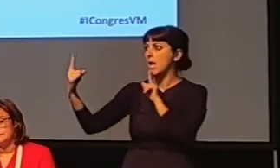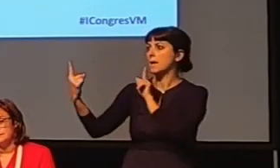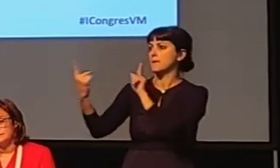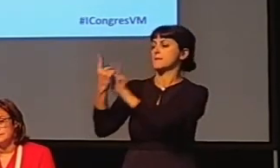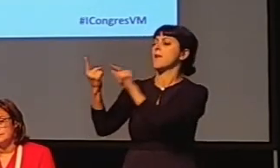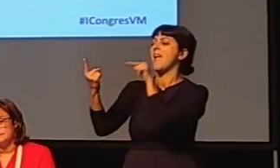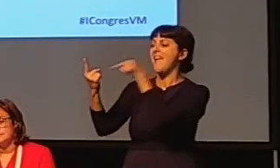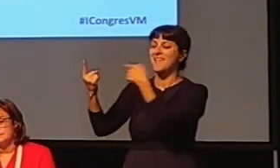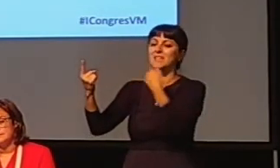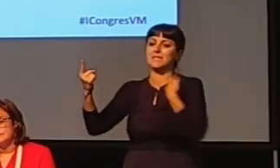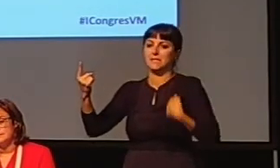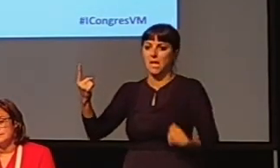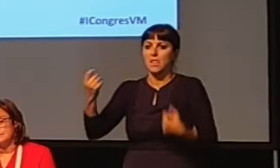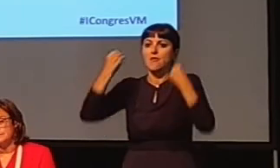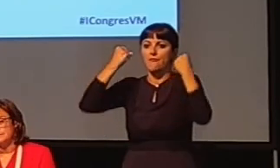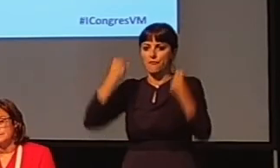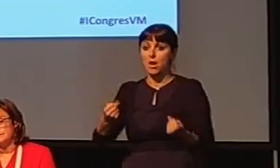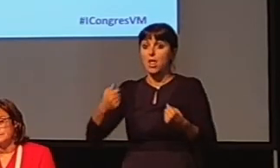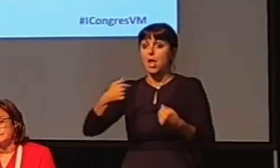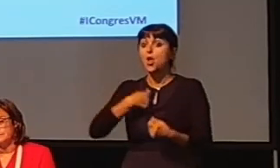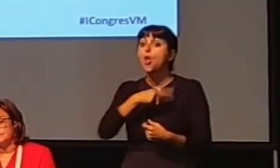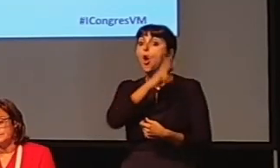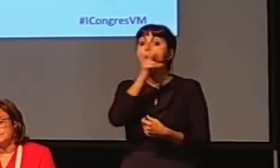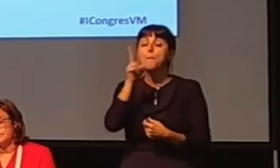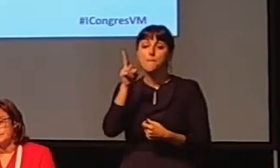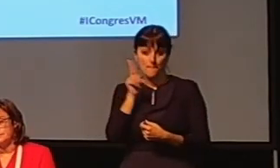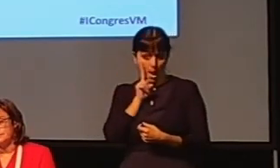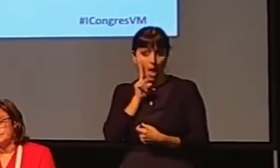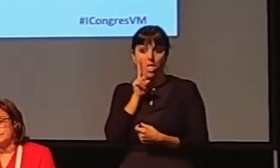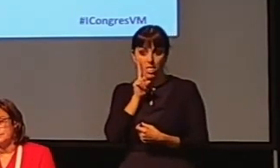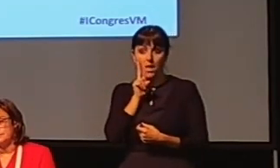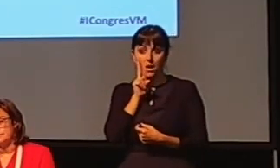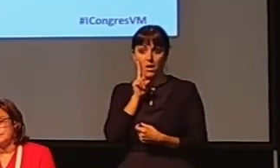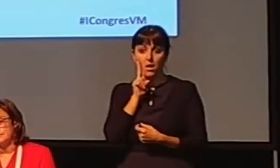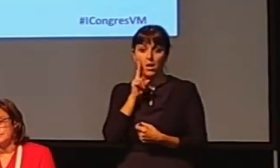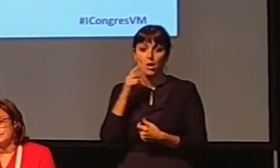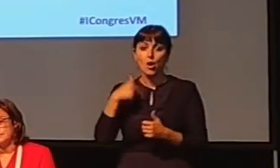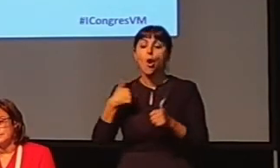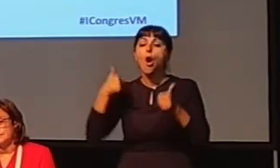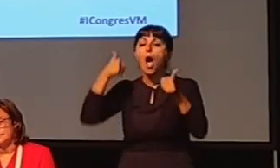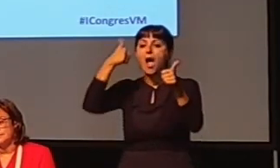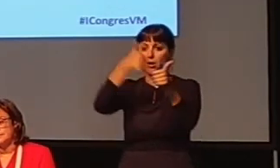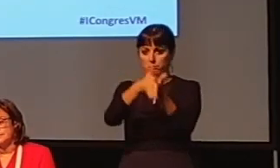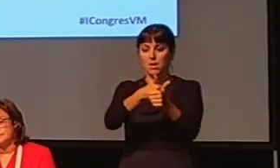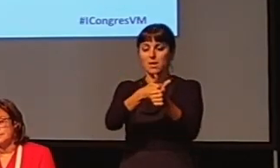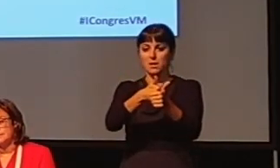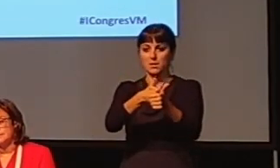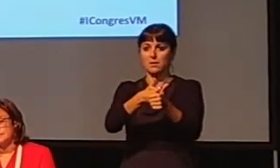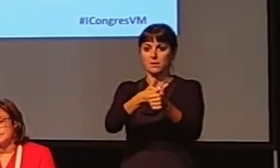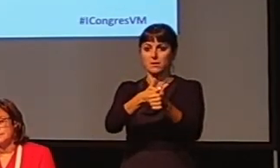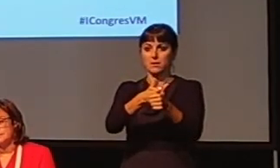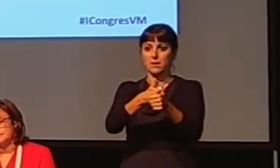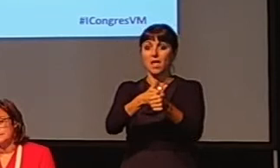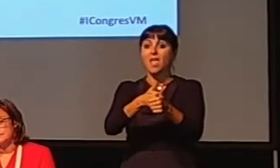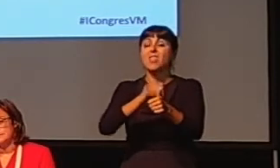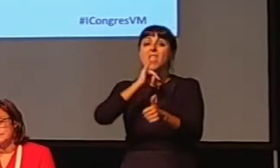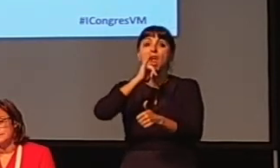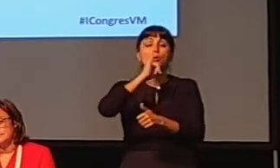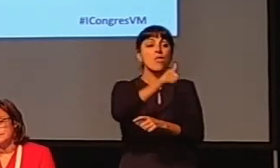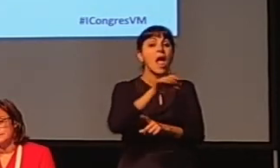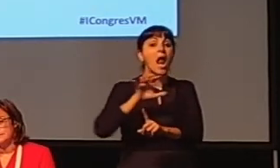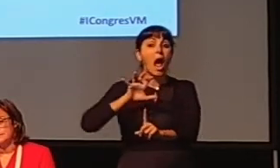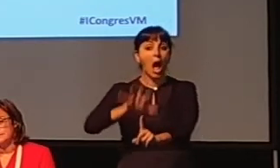estemos. Yo acompañé a una madre, como decía la compañera, que estuve hablando con ella el otro día, y es desgarrador, acompañé a una madre a denunciar